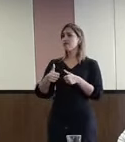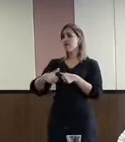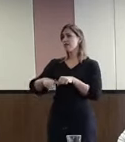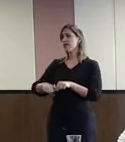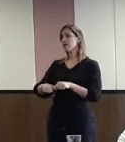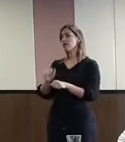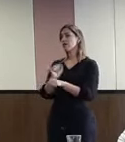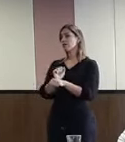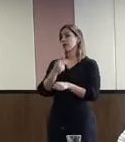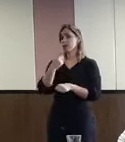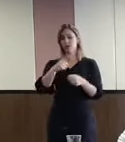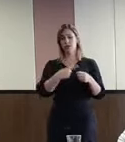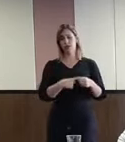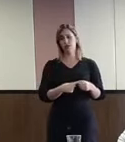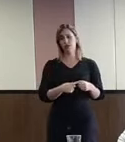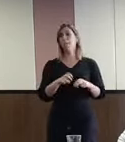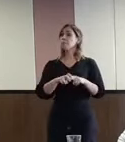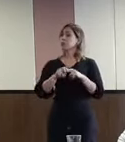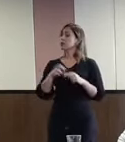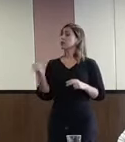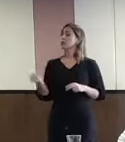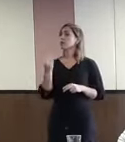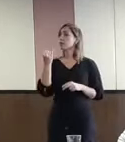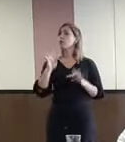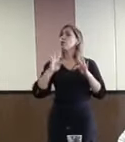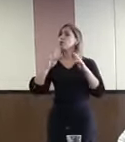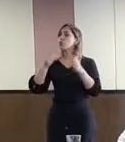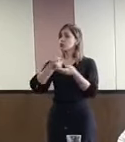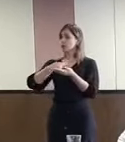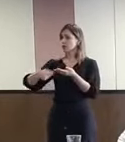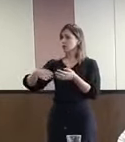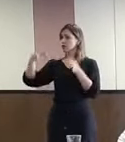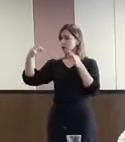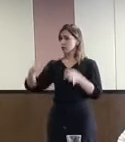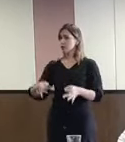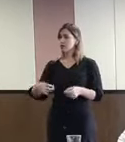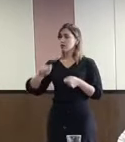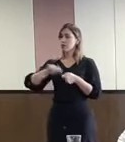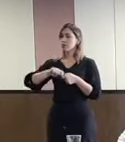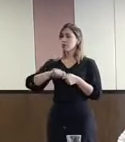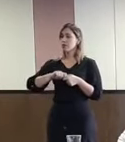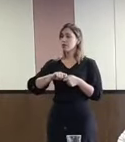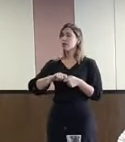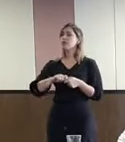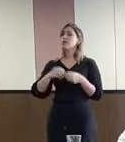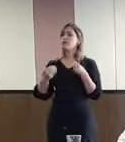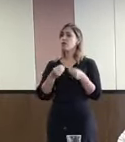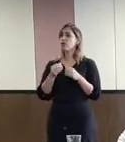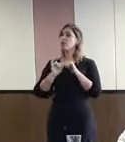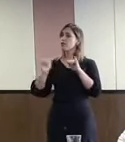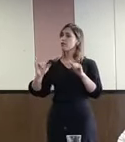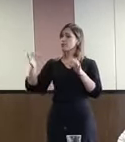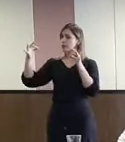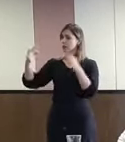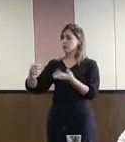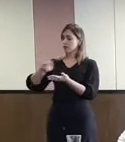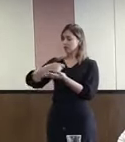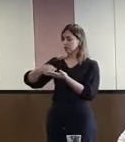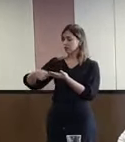lá no município. Por isso é importante todos notificarem para que a gente faça esse cruzamento da informação e